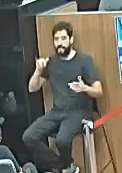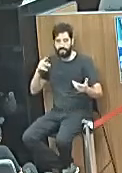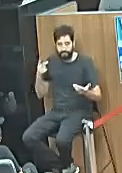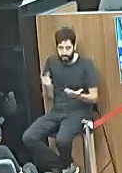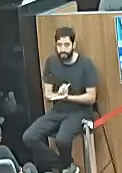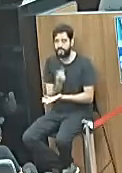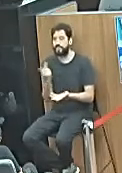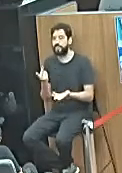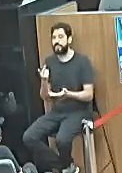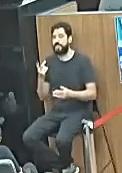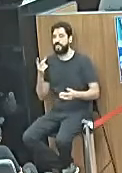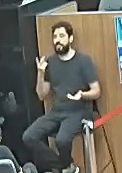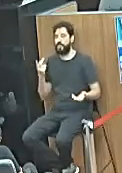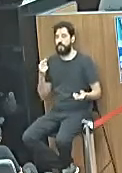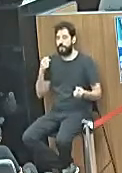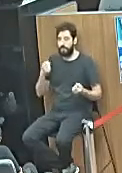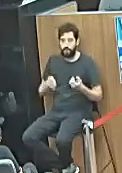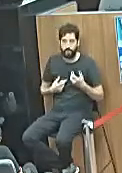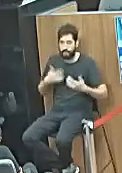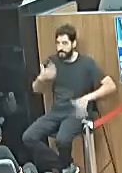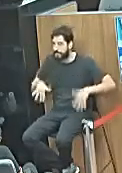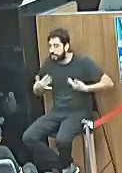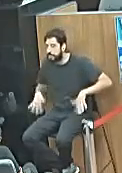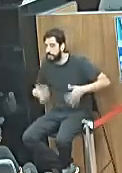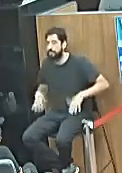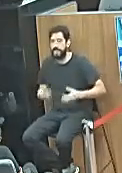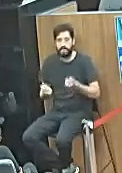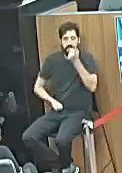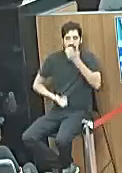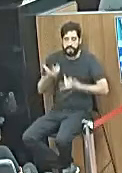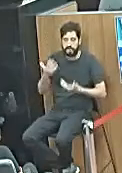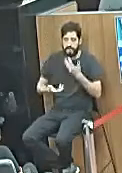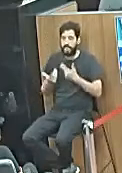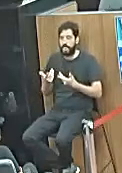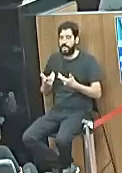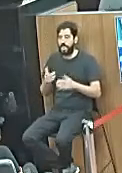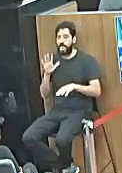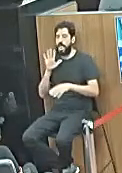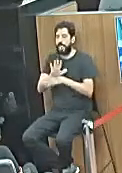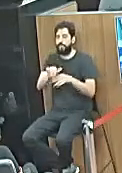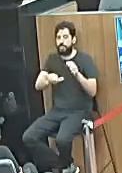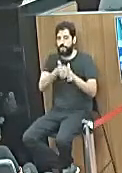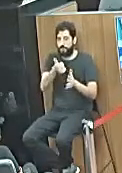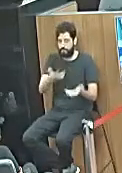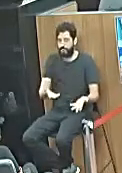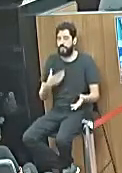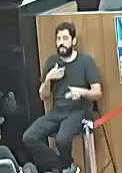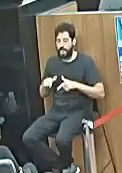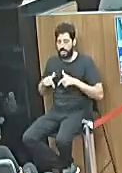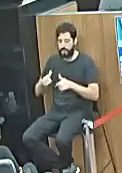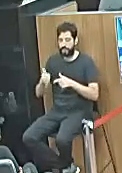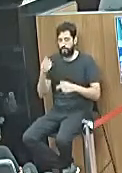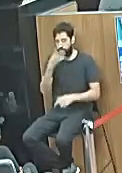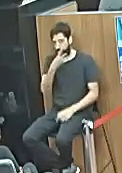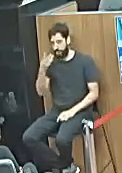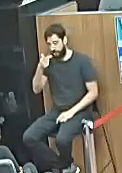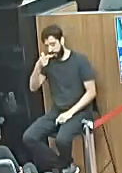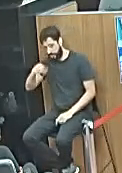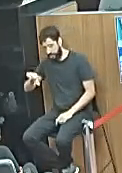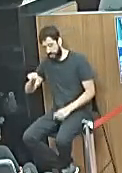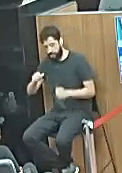bem como noção de primeiros socorros ampliar a meta física e financeira da ação 40 479